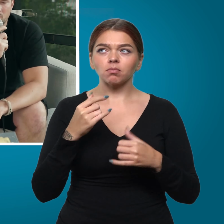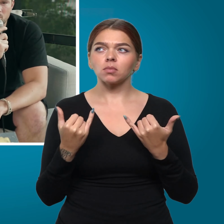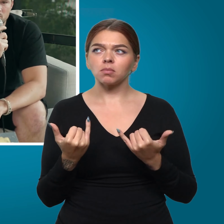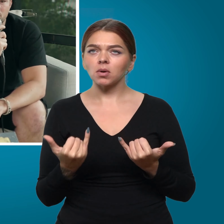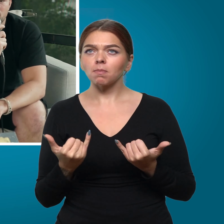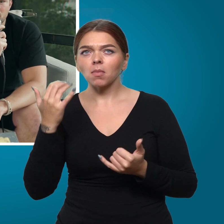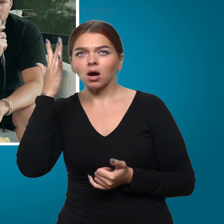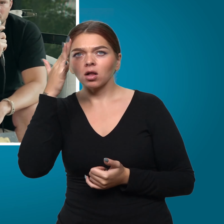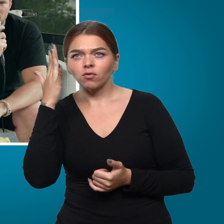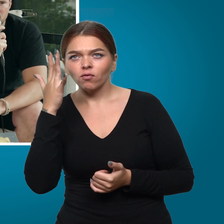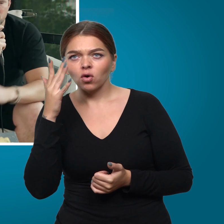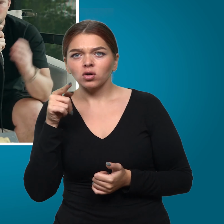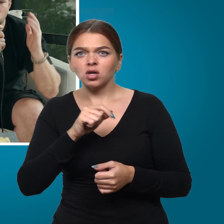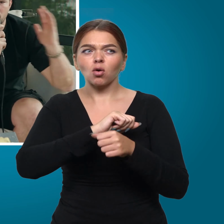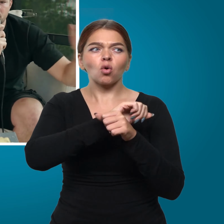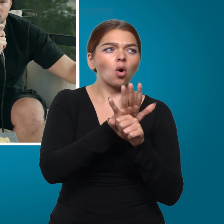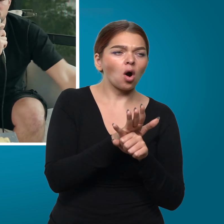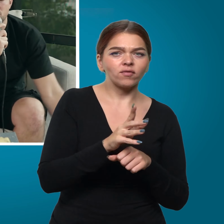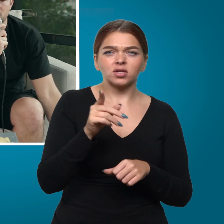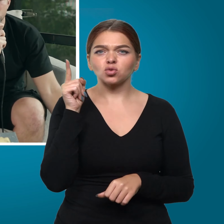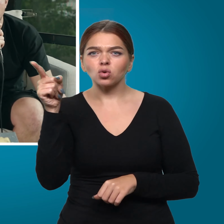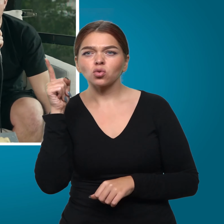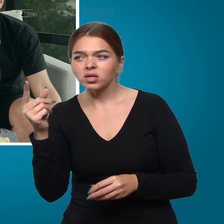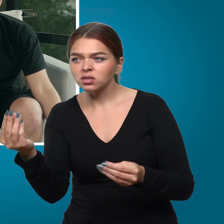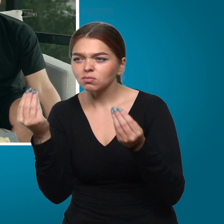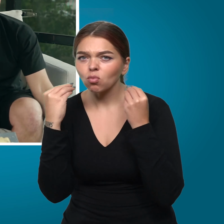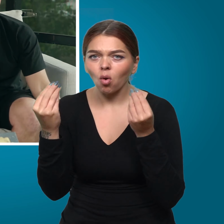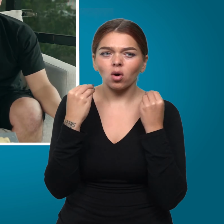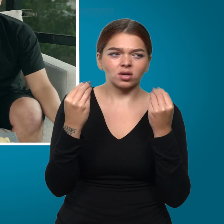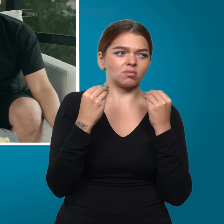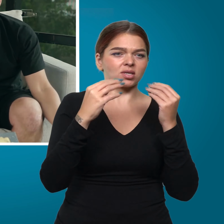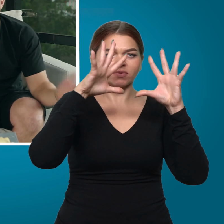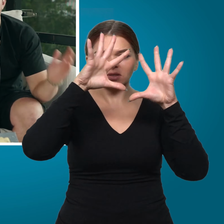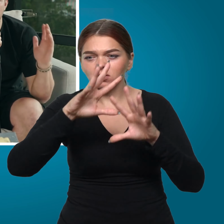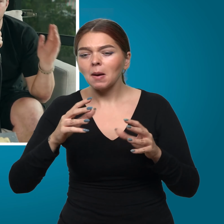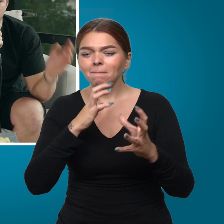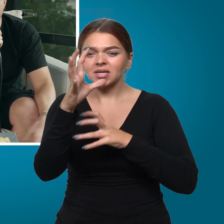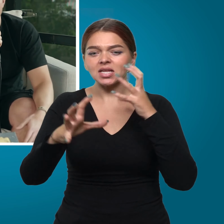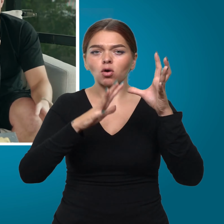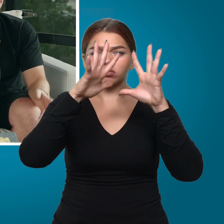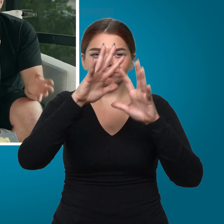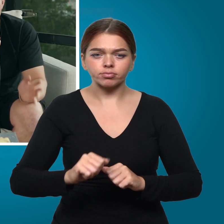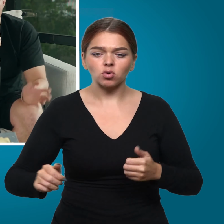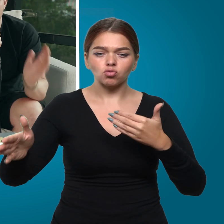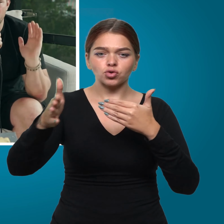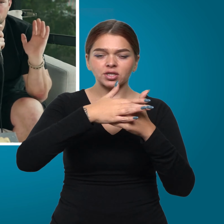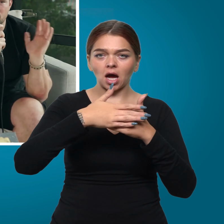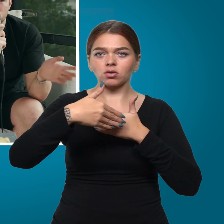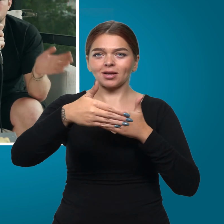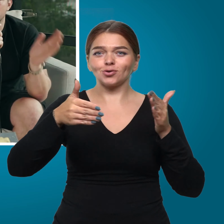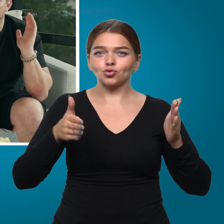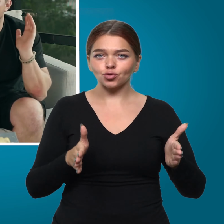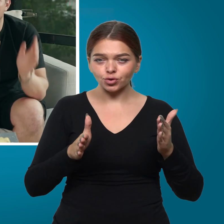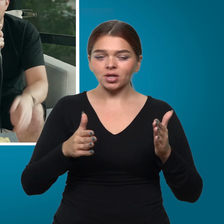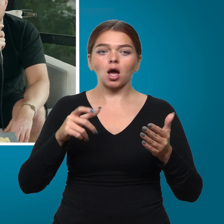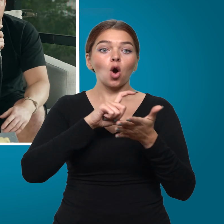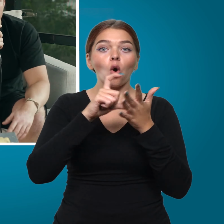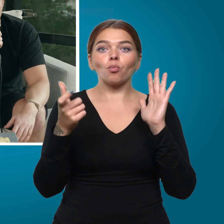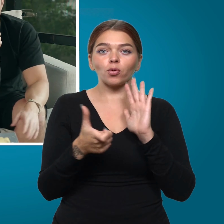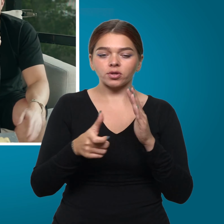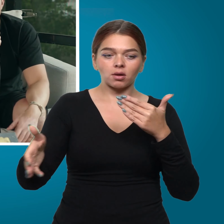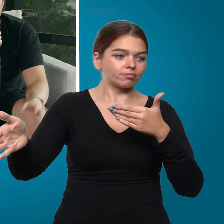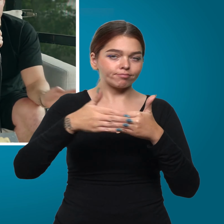jeigu būčiau paauglys ir čia COVID-as, nuotolinis mokymas, jis įsijungia, viskas sugriūna, tavo pasaulis užsidaro į dėžutę, nedaug dieve